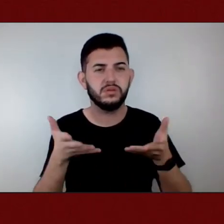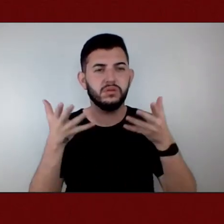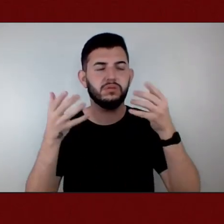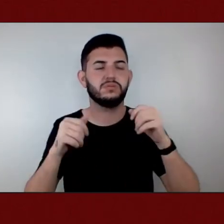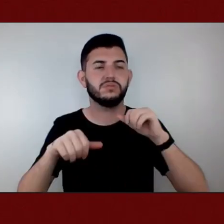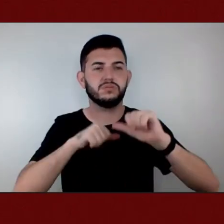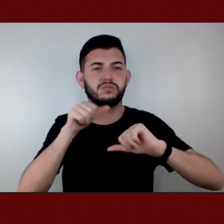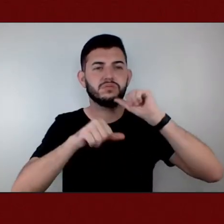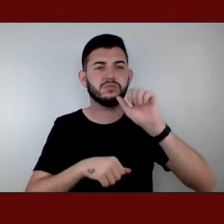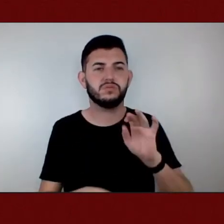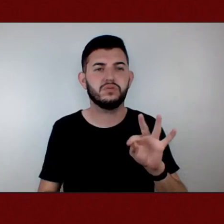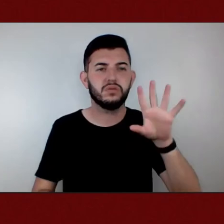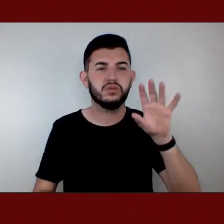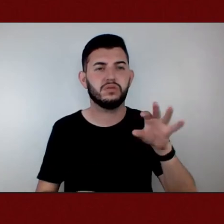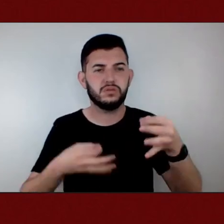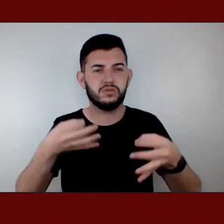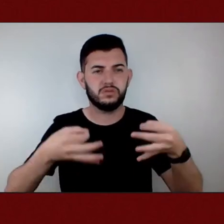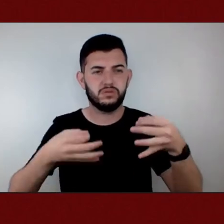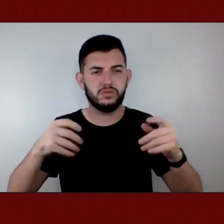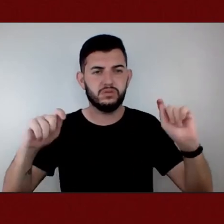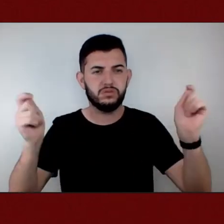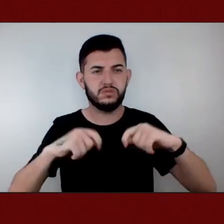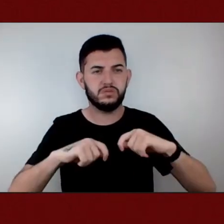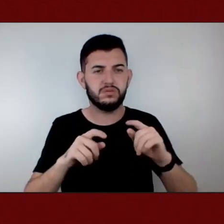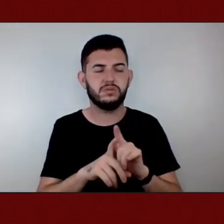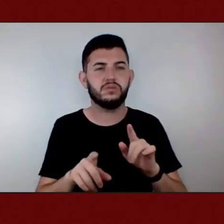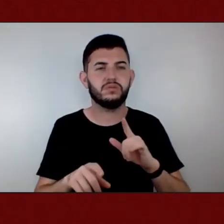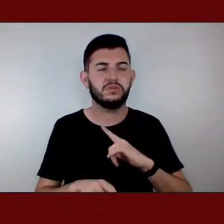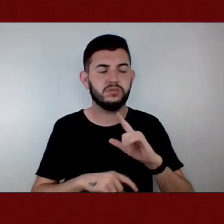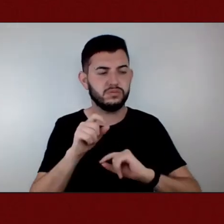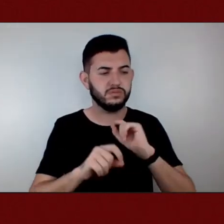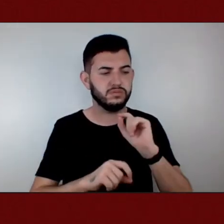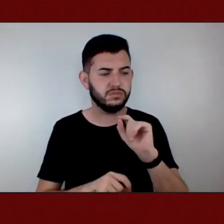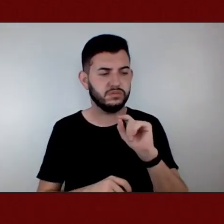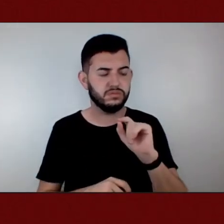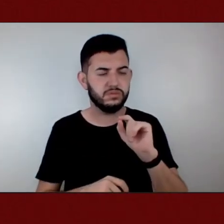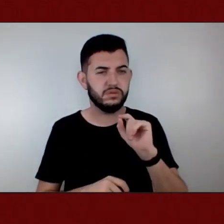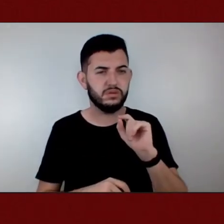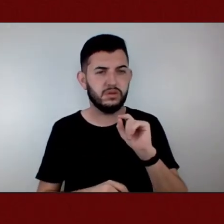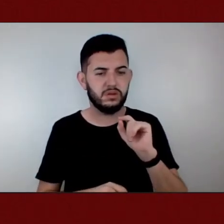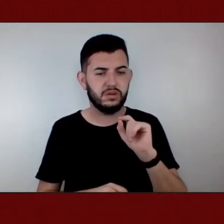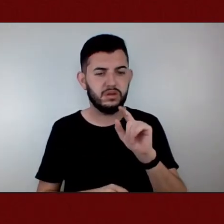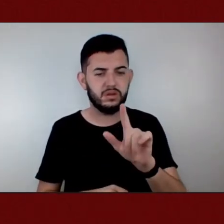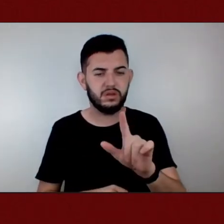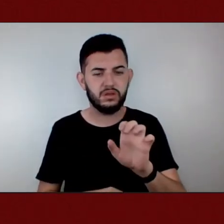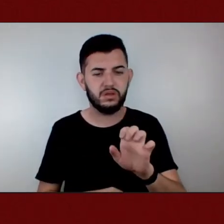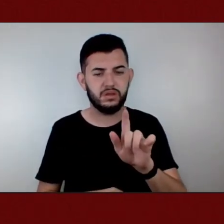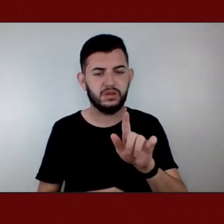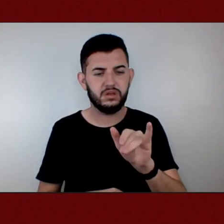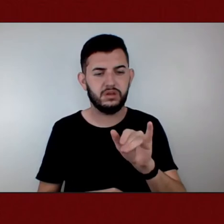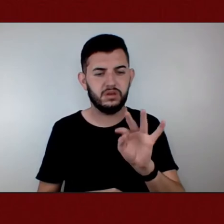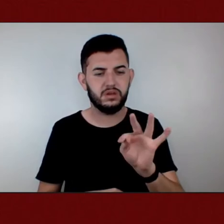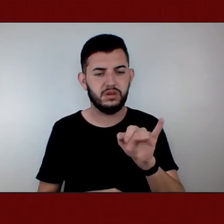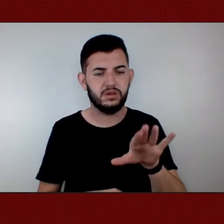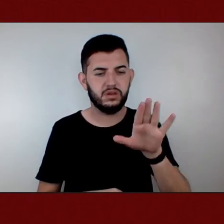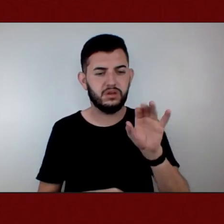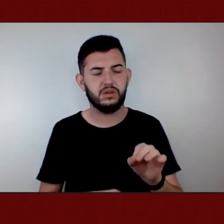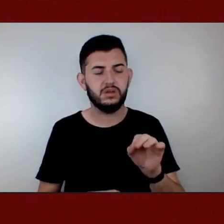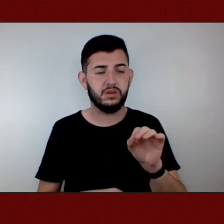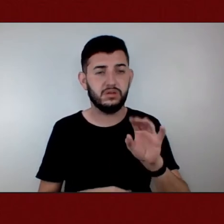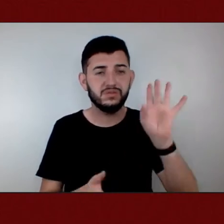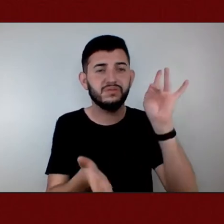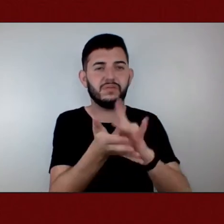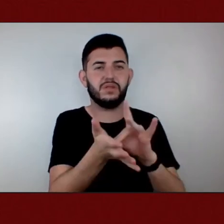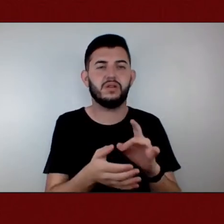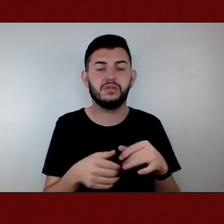estava possibilitando a sua ascensão ao poder e que dava sua legitimidade e que salvaguardava também da